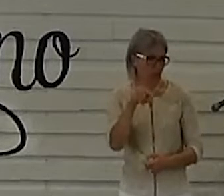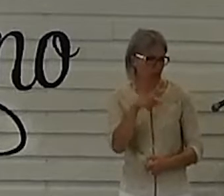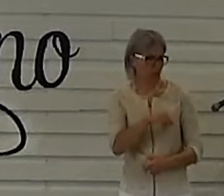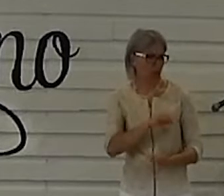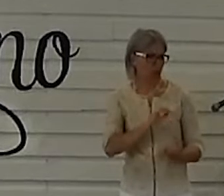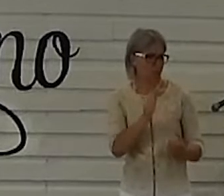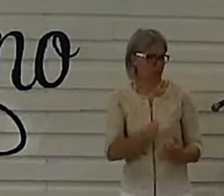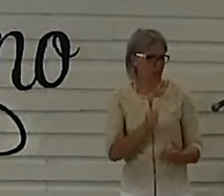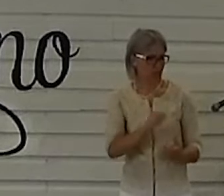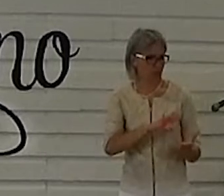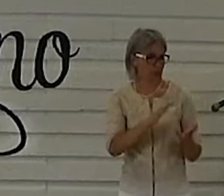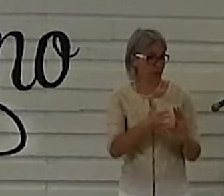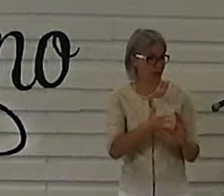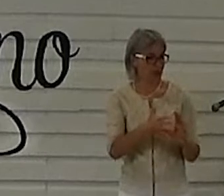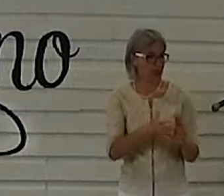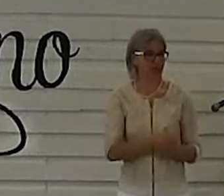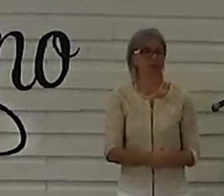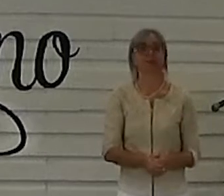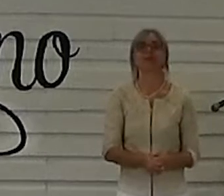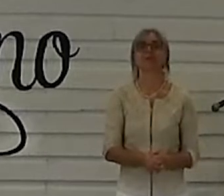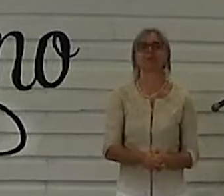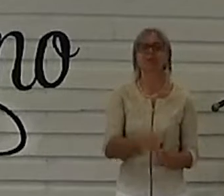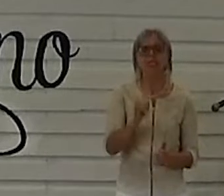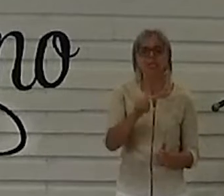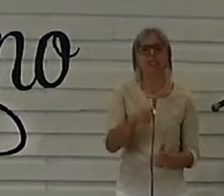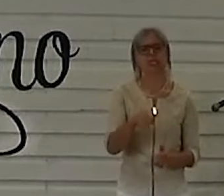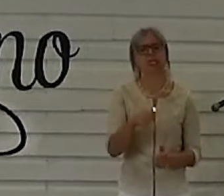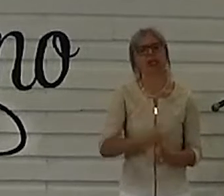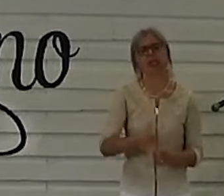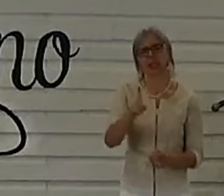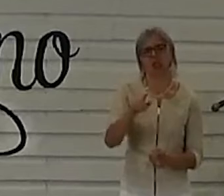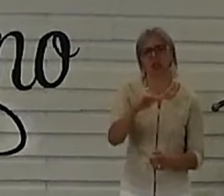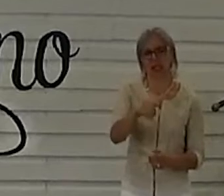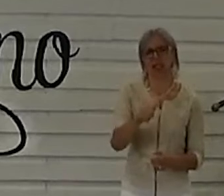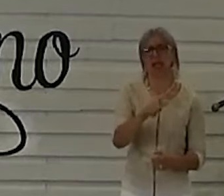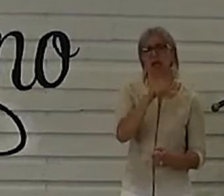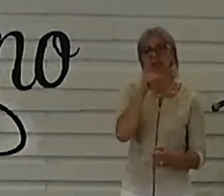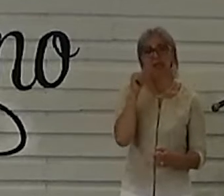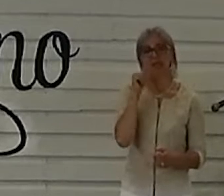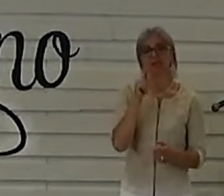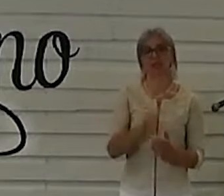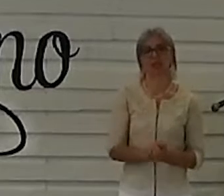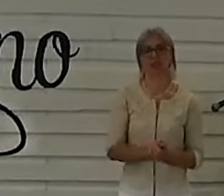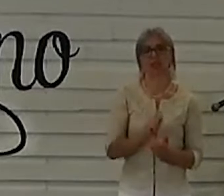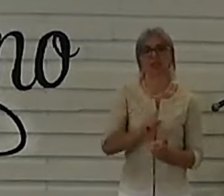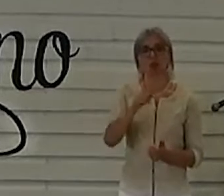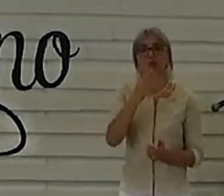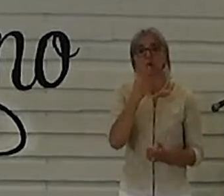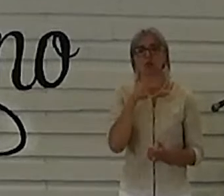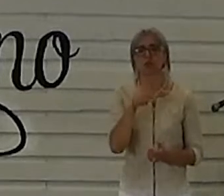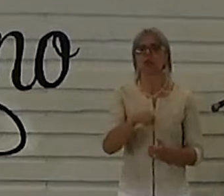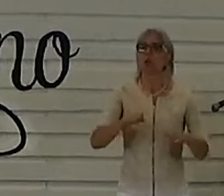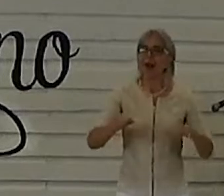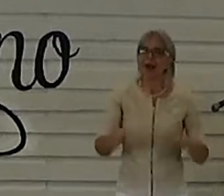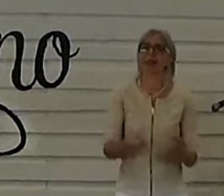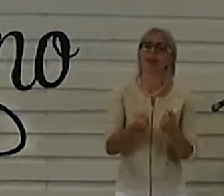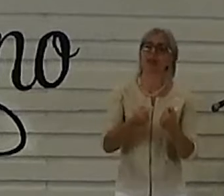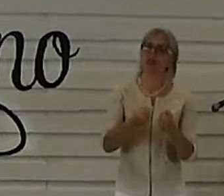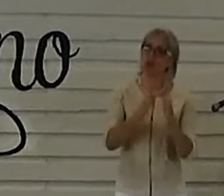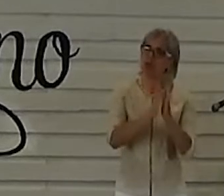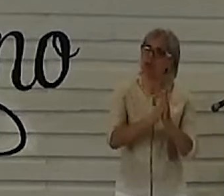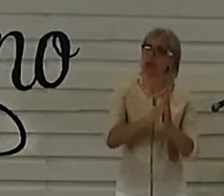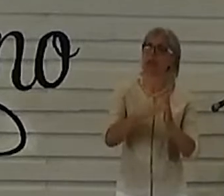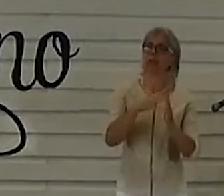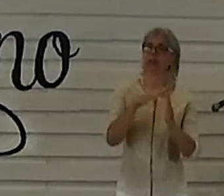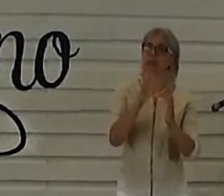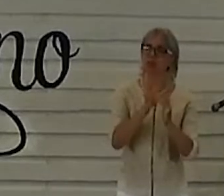Perché Dio ti chiama a servire. Dio ti chiama ad essere attivo nella Chiesa di Gesù Cristo. Dio ti sta chiamando al servizio.